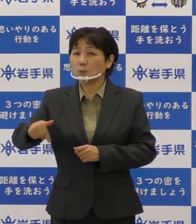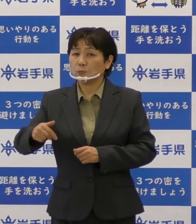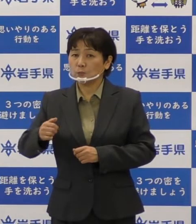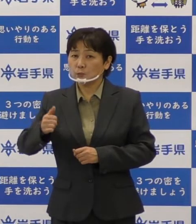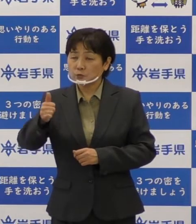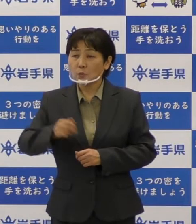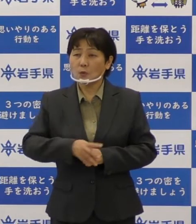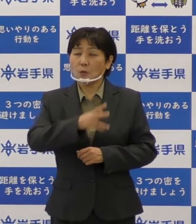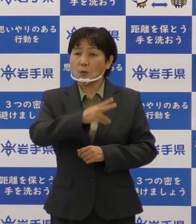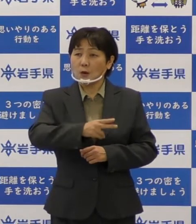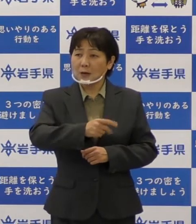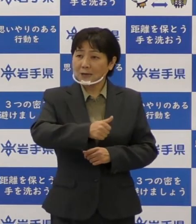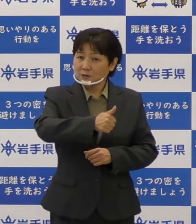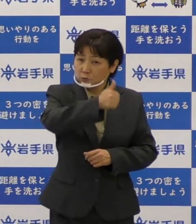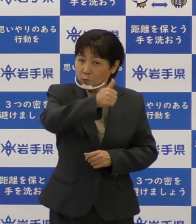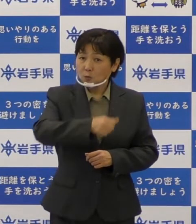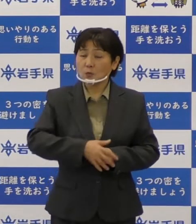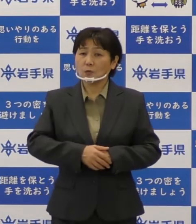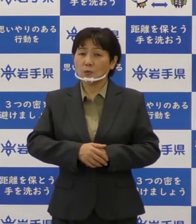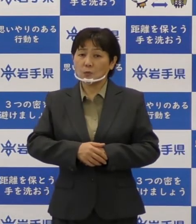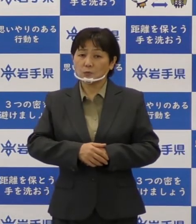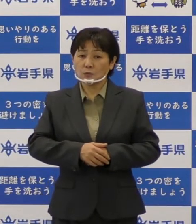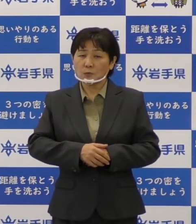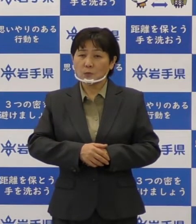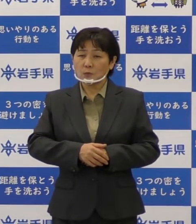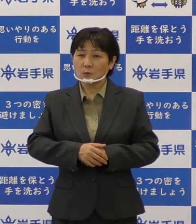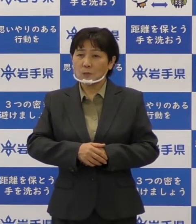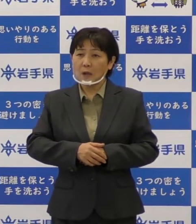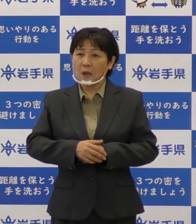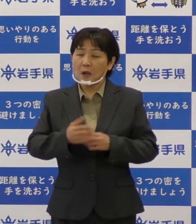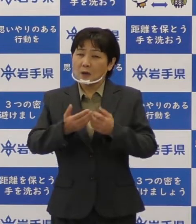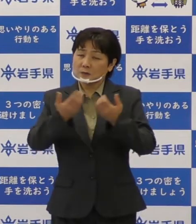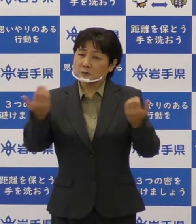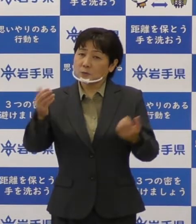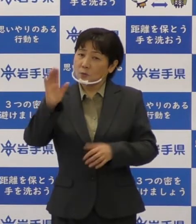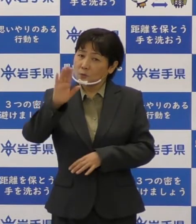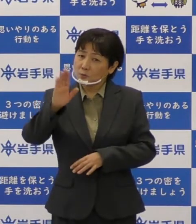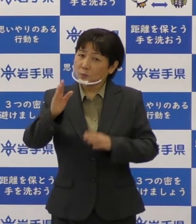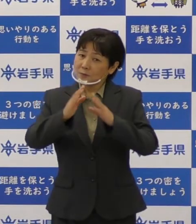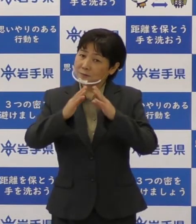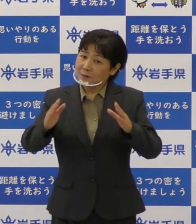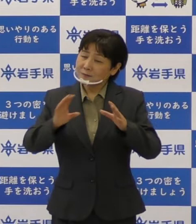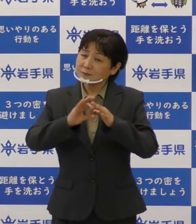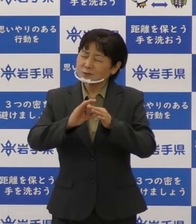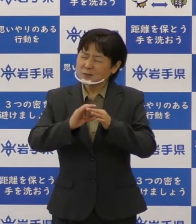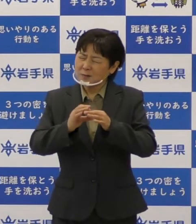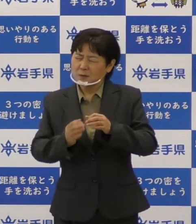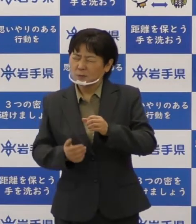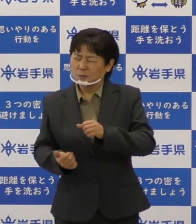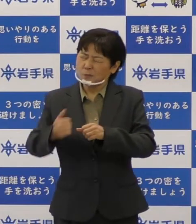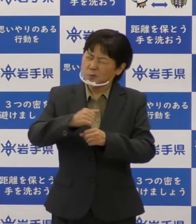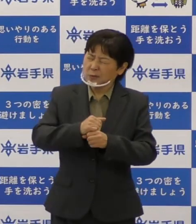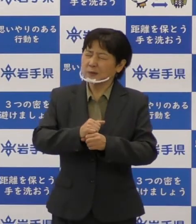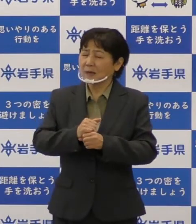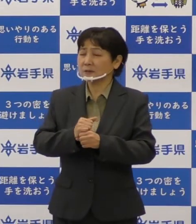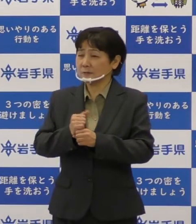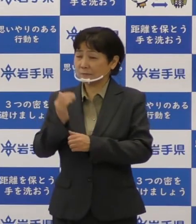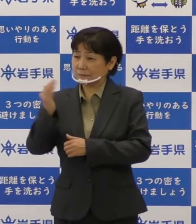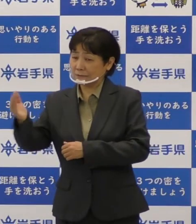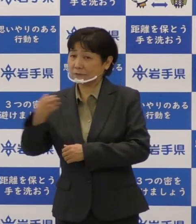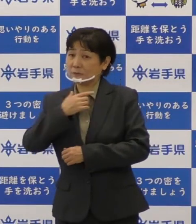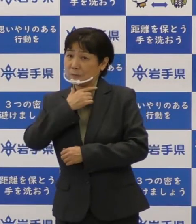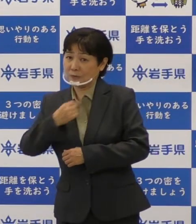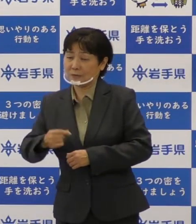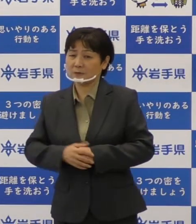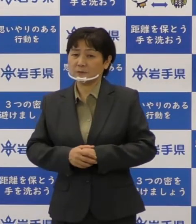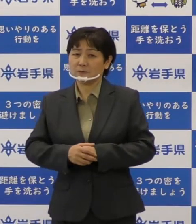な事実化についての質問なんですけれども、先ほど感染リスクが低い状態であったという発言がありました。